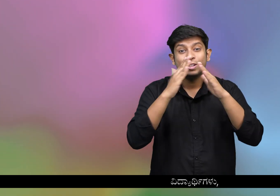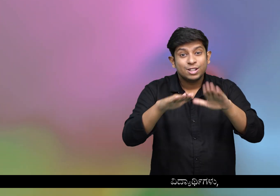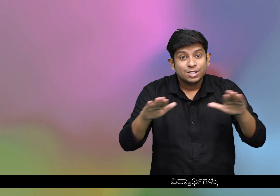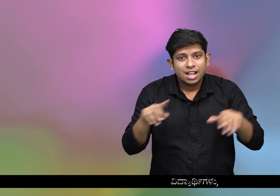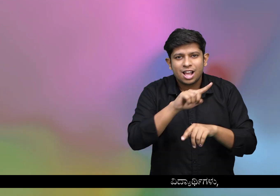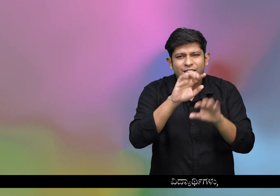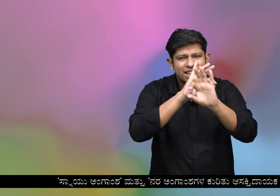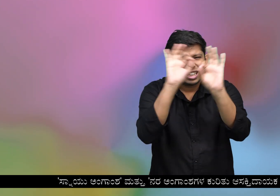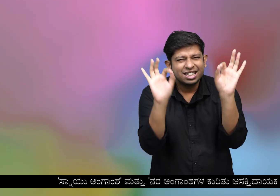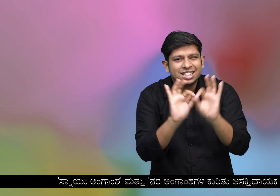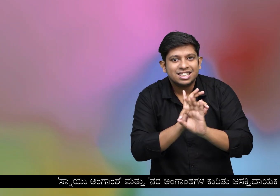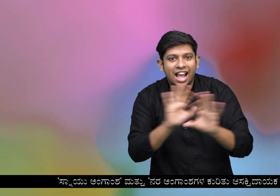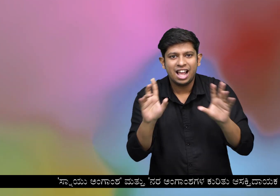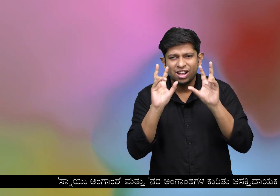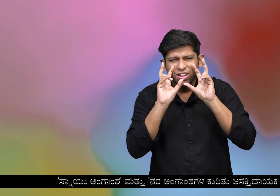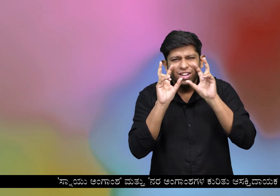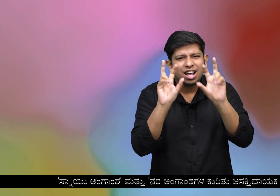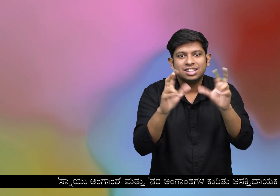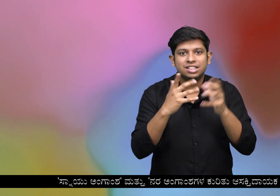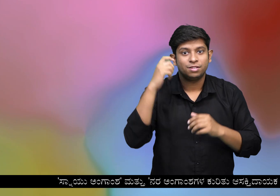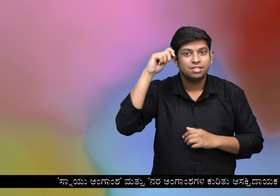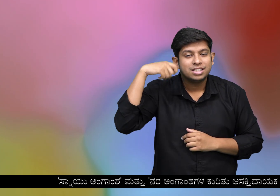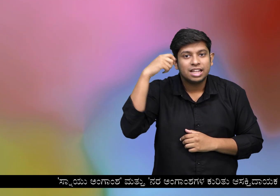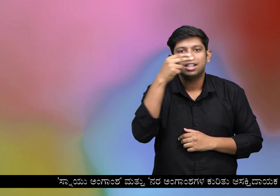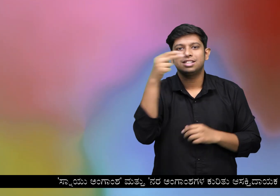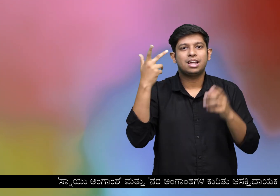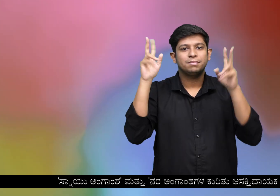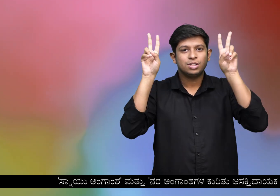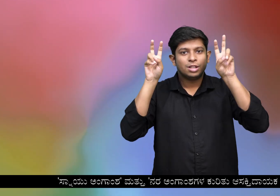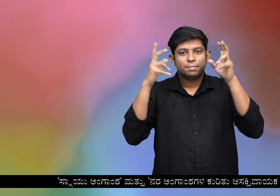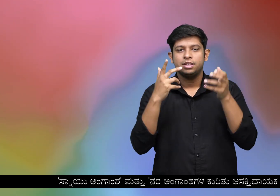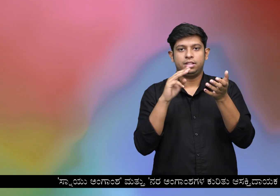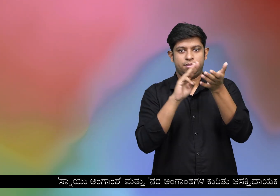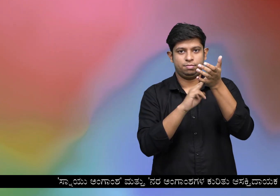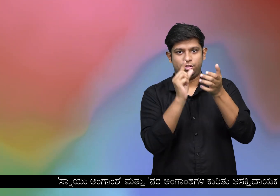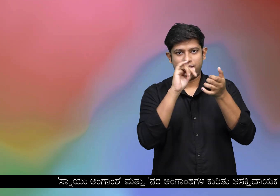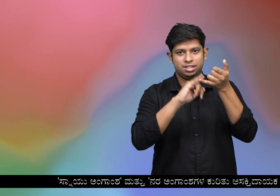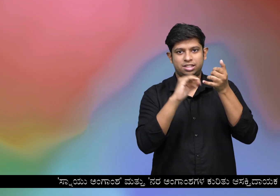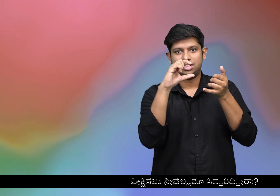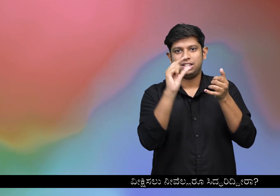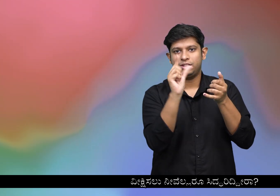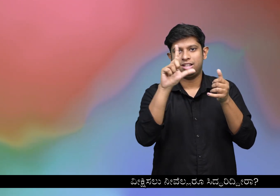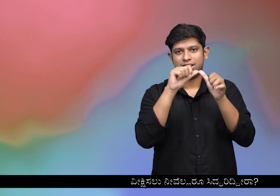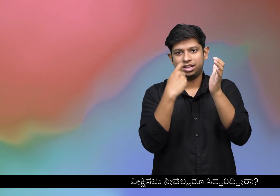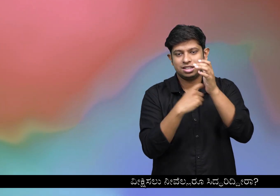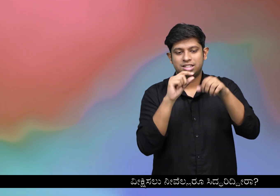ವಿದ್ಯಾರ್ಥಿಗಳೇ, ಸ್ನಾಯು ಅಂಗಾಂಶ ಮತ್ತು ನರಾಂಗಾಂಶಗಳ ಕುರಿತು ಆಸಕ್ತಿದಾಯಕ ವಿಡಿಯೋವನ್ನು ವೀಕ್ಷಿಸಲು